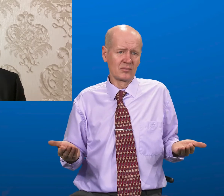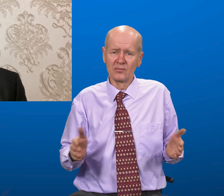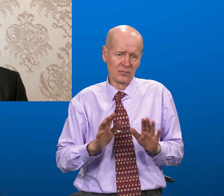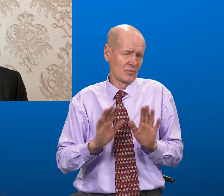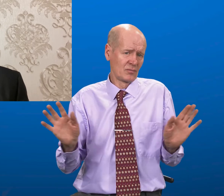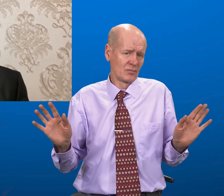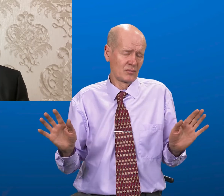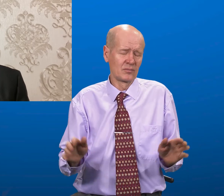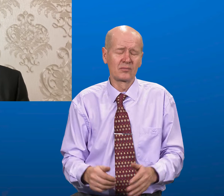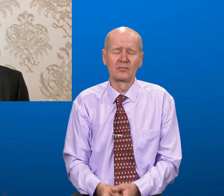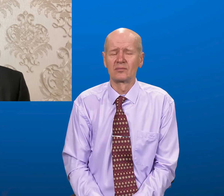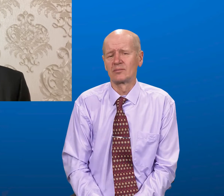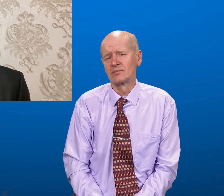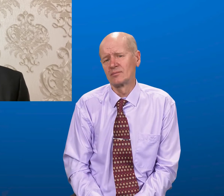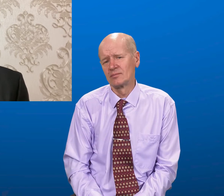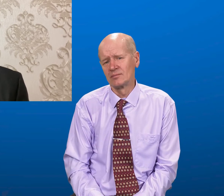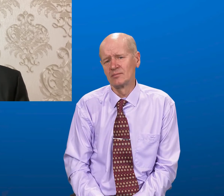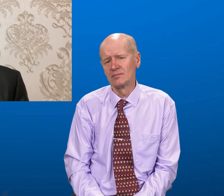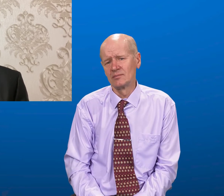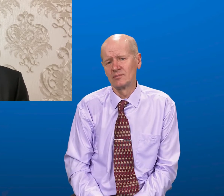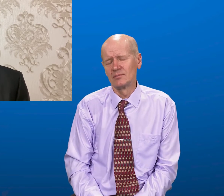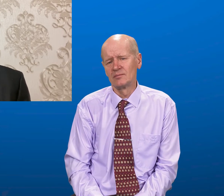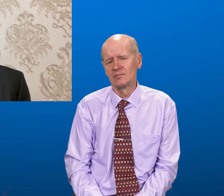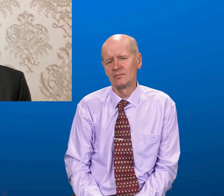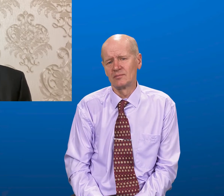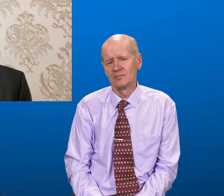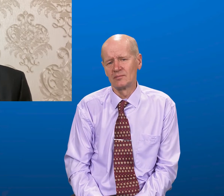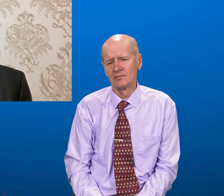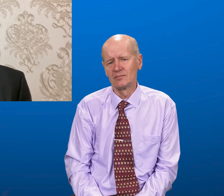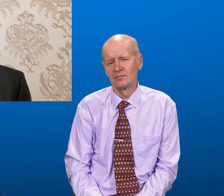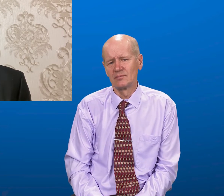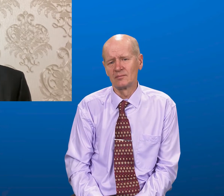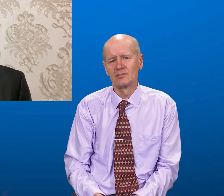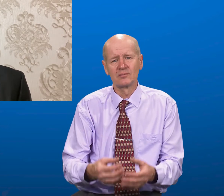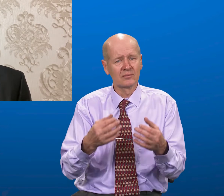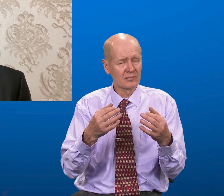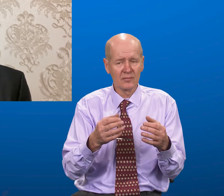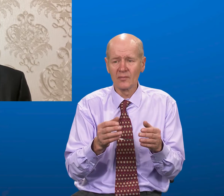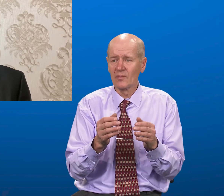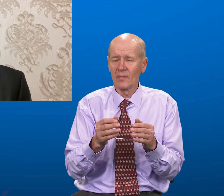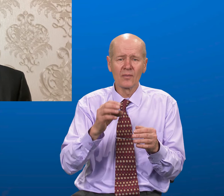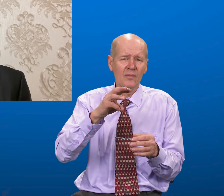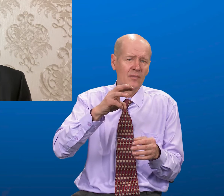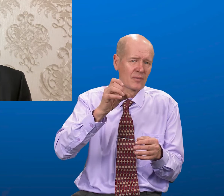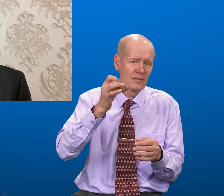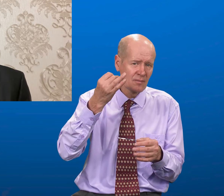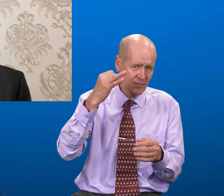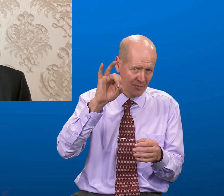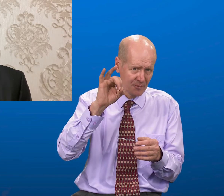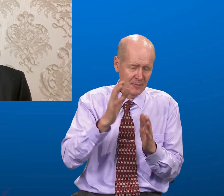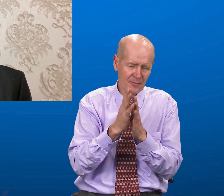насущных, самых естественных требований. Отпустить народ для